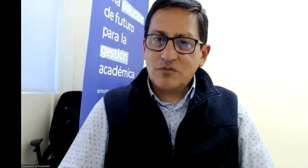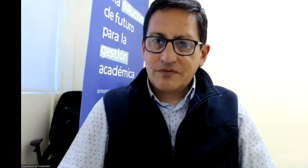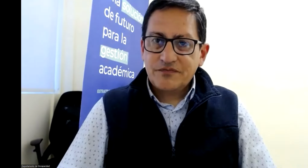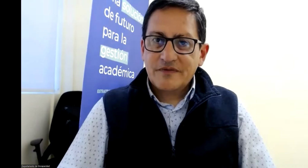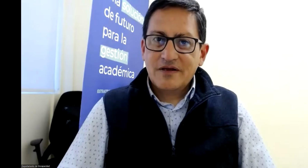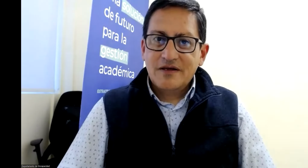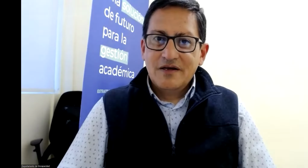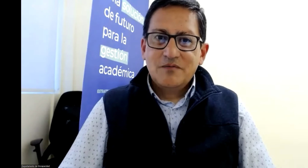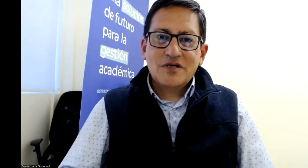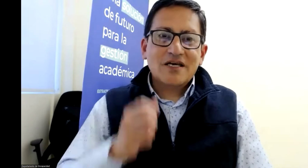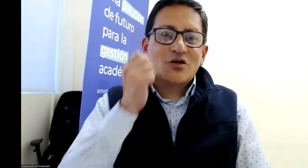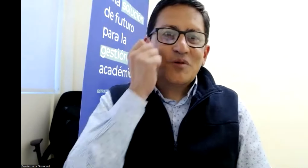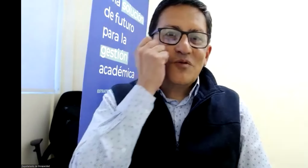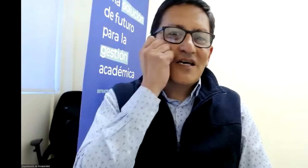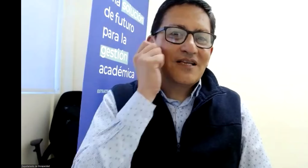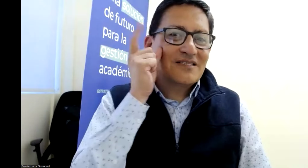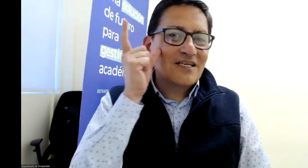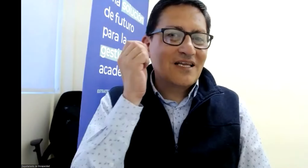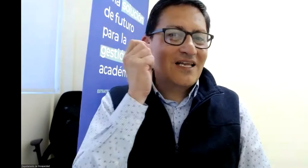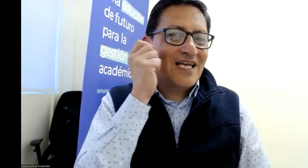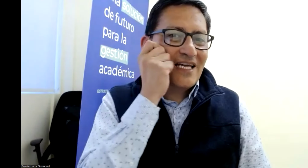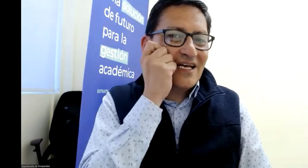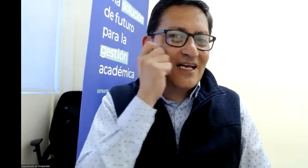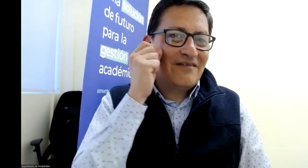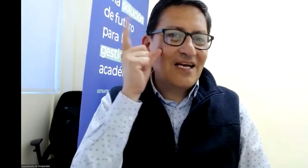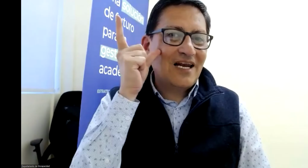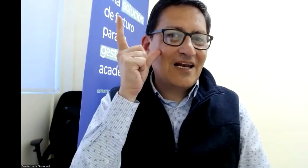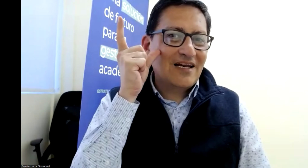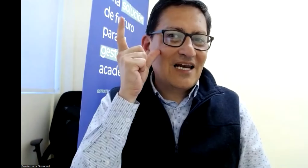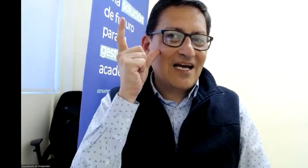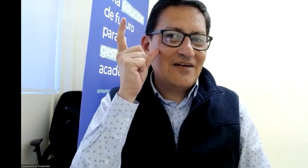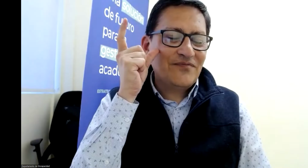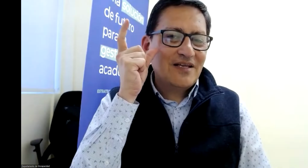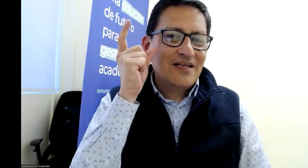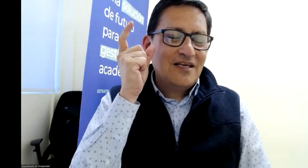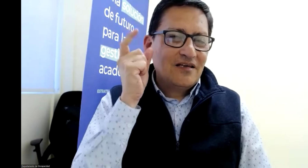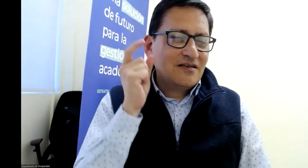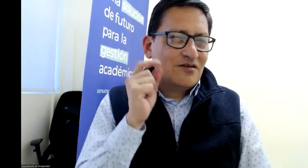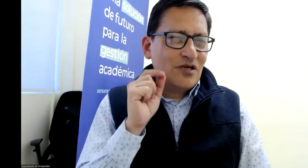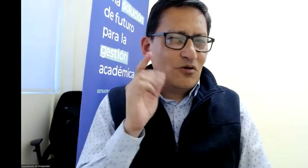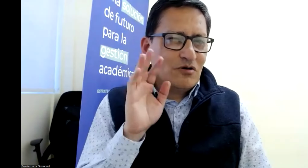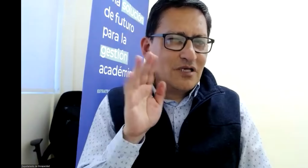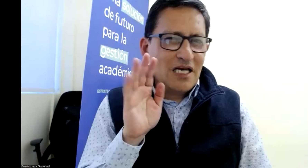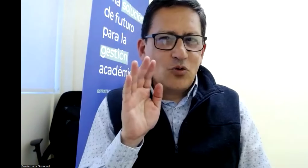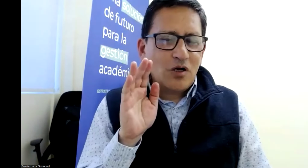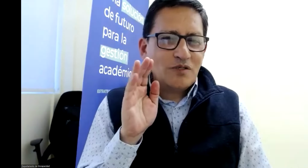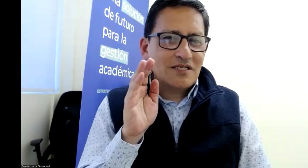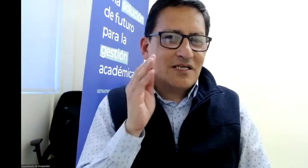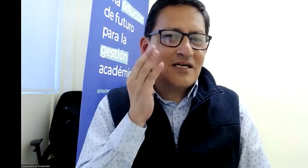forma. Porque esto mismo de hacer de letrear aquí Abril en la cara algunos tenían la duda cómo se hacía